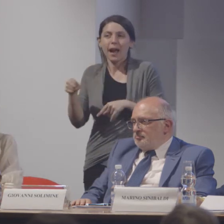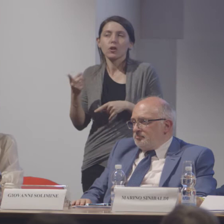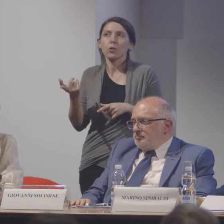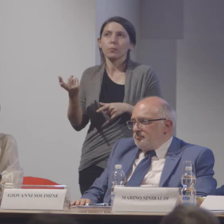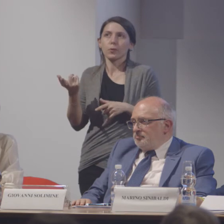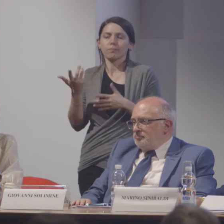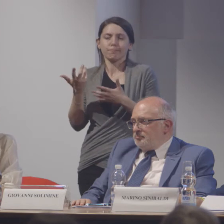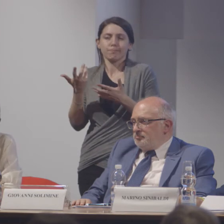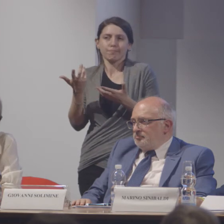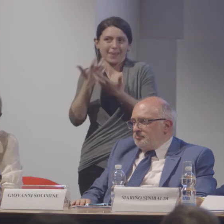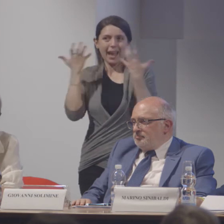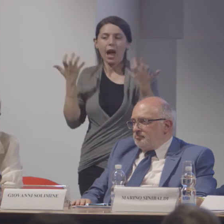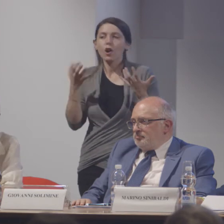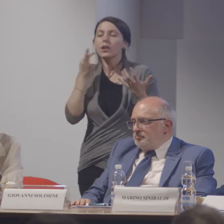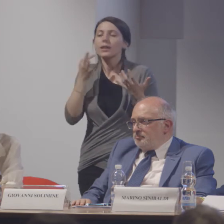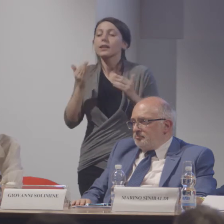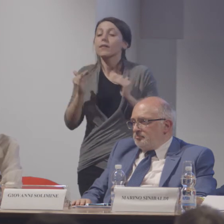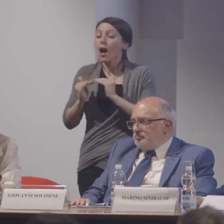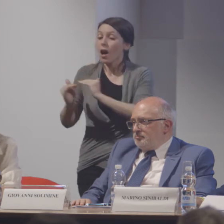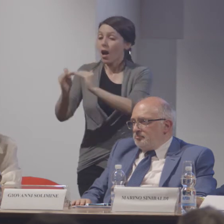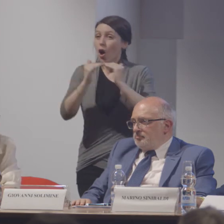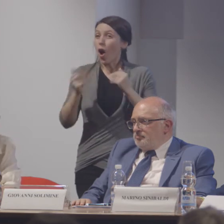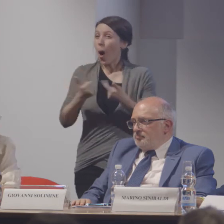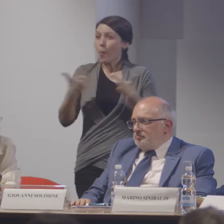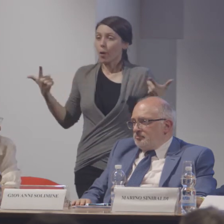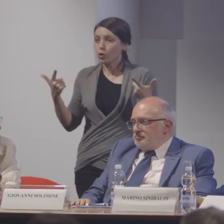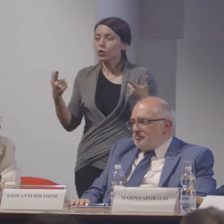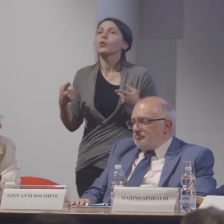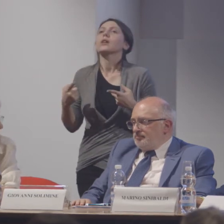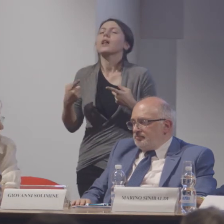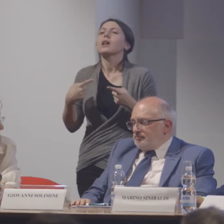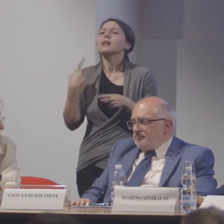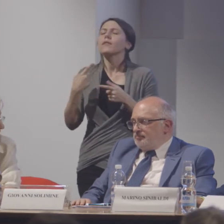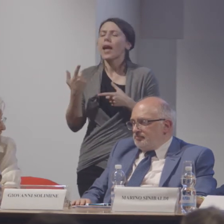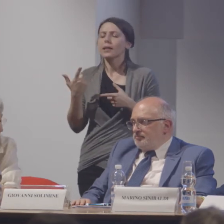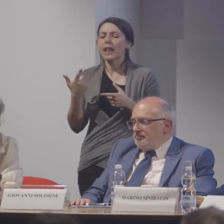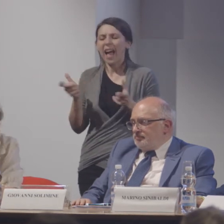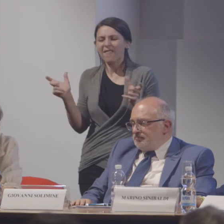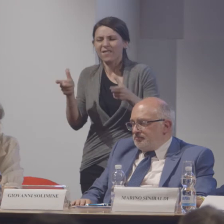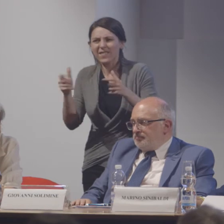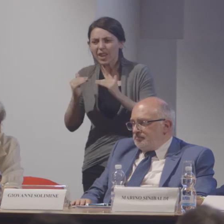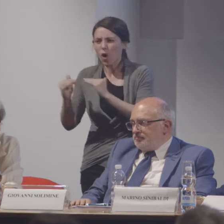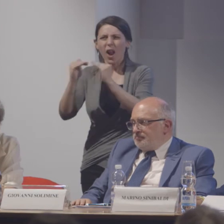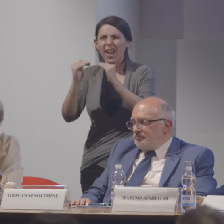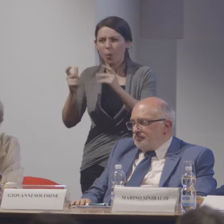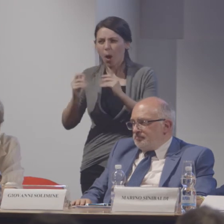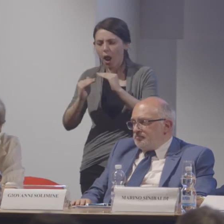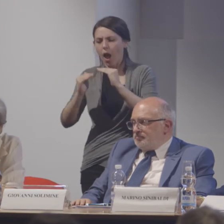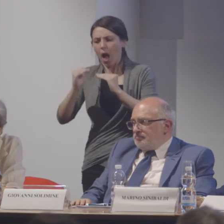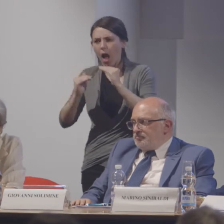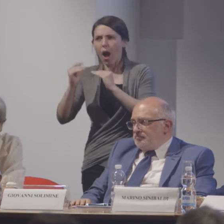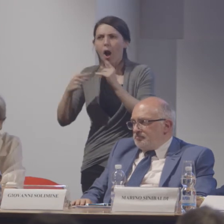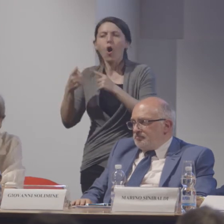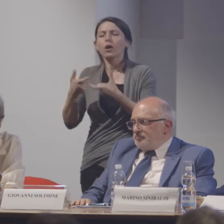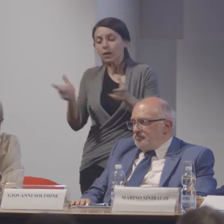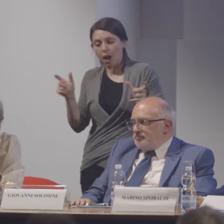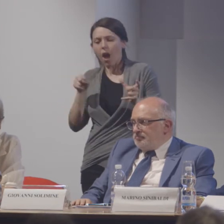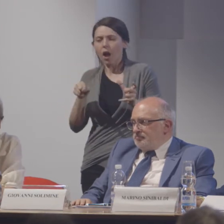l'uguaglianza delle opportunità e la rimozione dei vincoli all'uguaglianza, è di questo fa parte